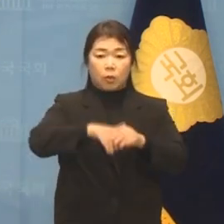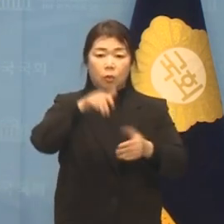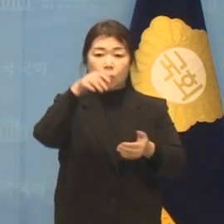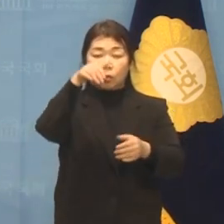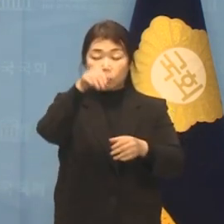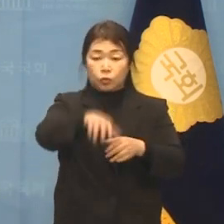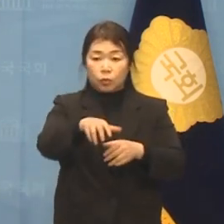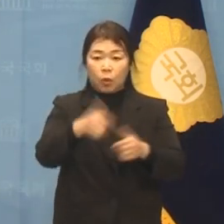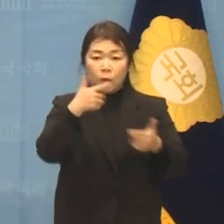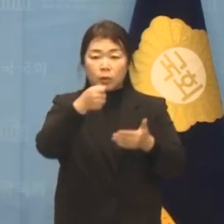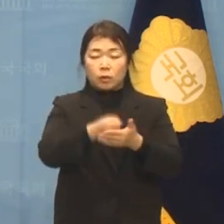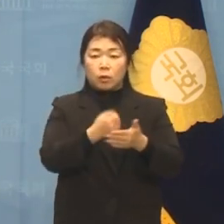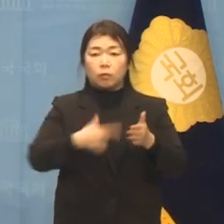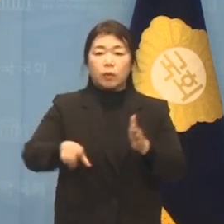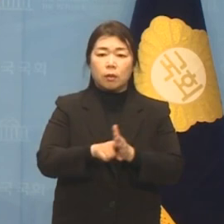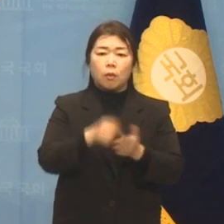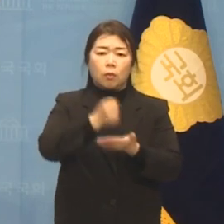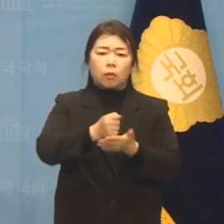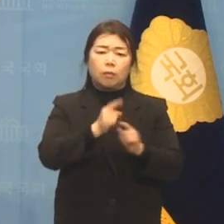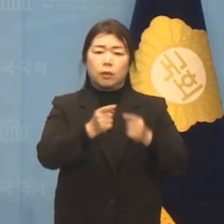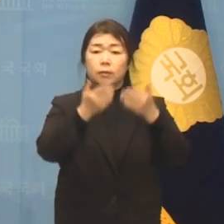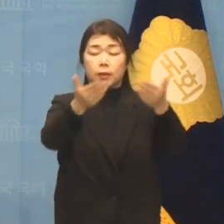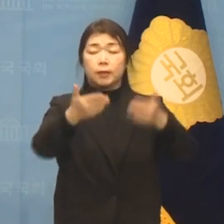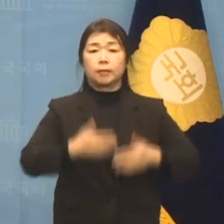관한 호소문을 낭독해 드리겠습니다.